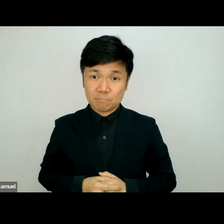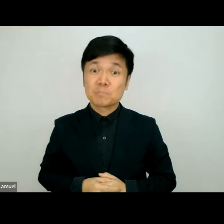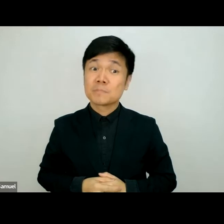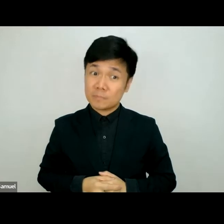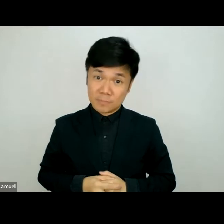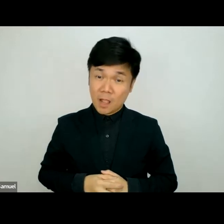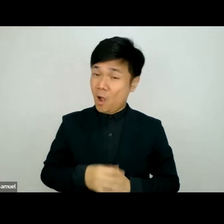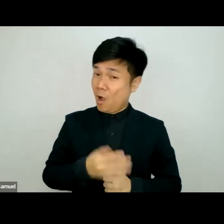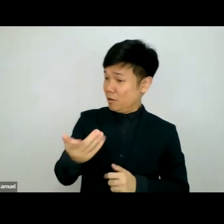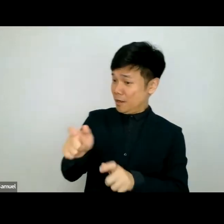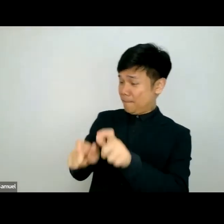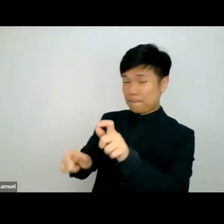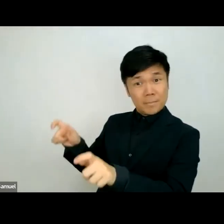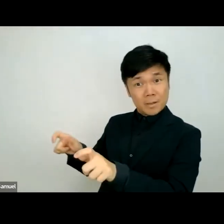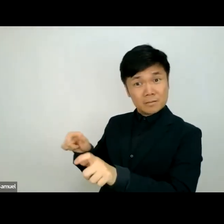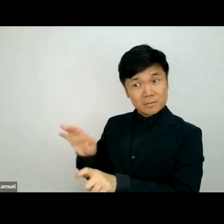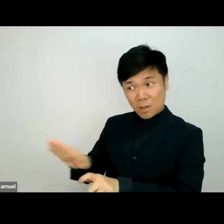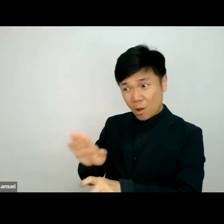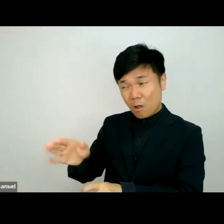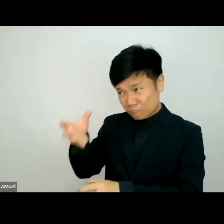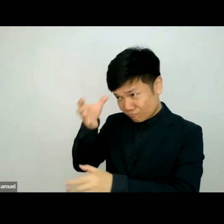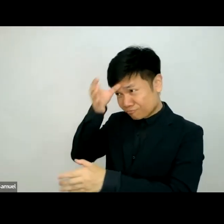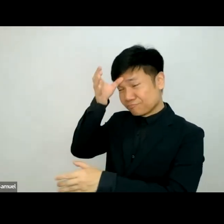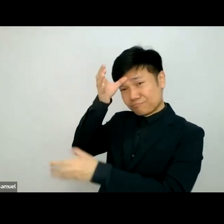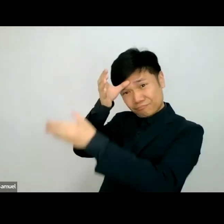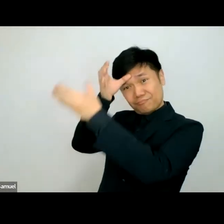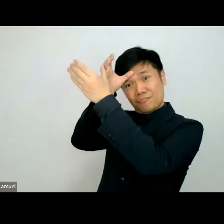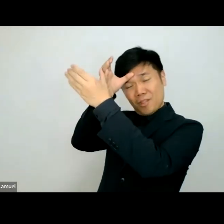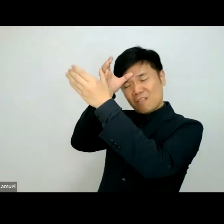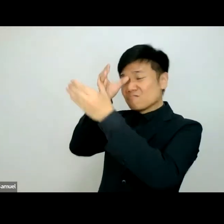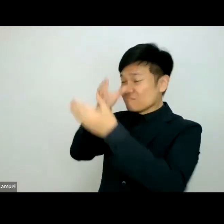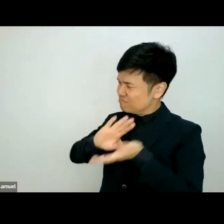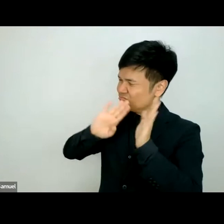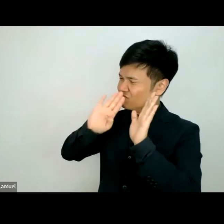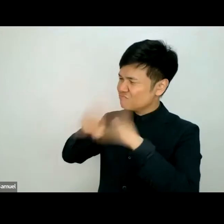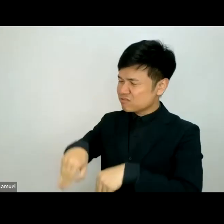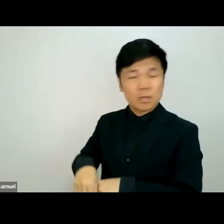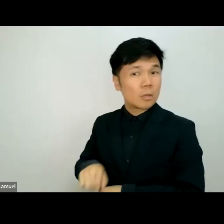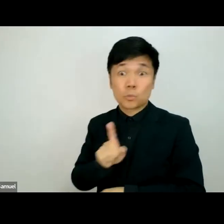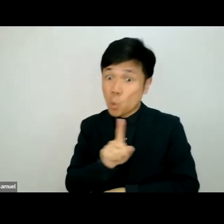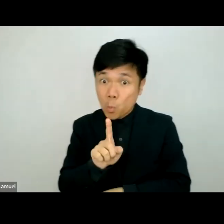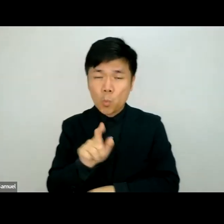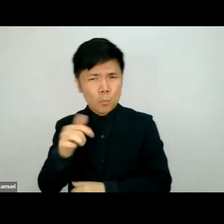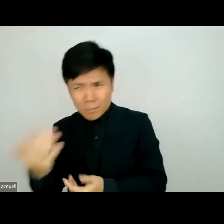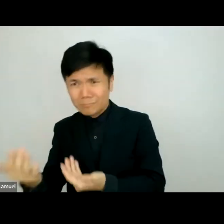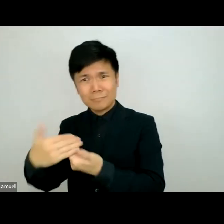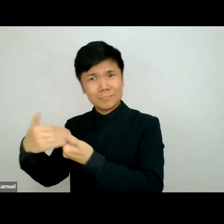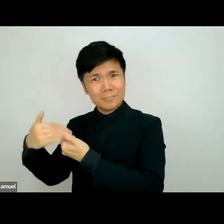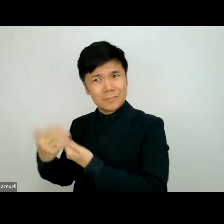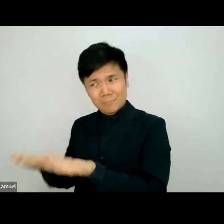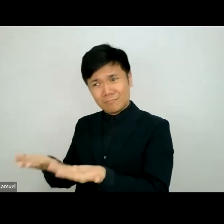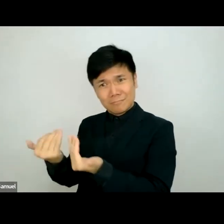oublions les connaissances et l'expérience des femmes et des filles en situation